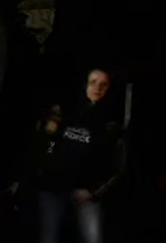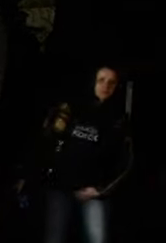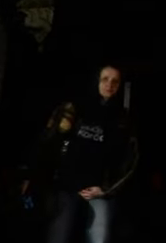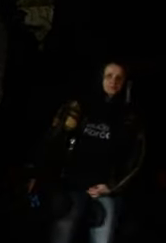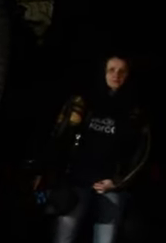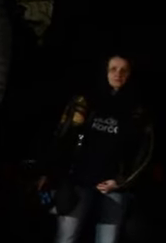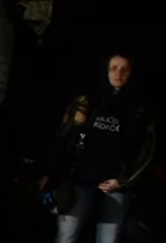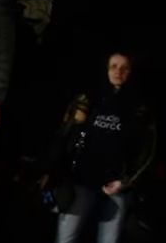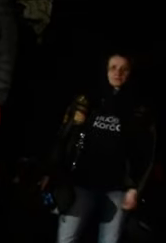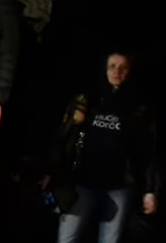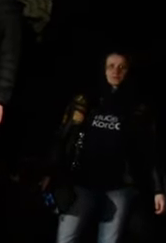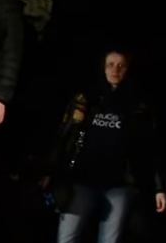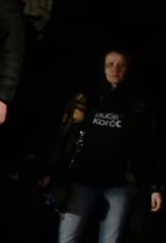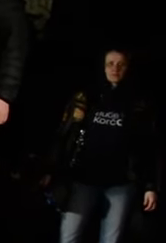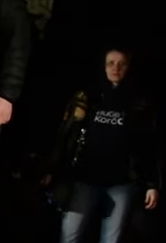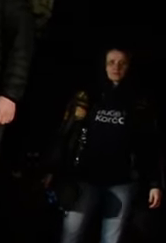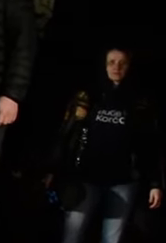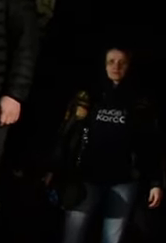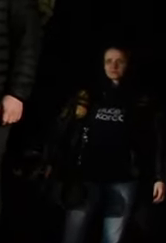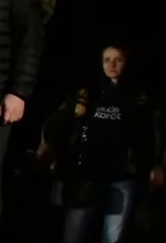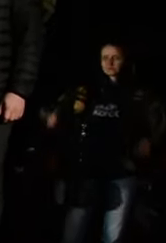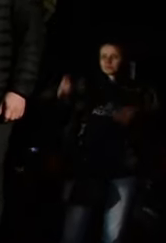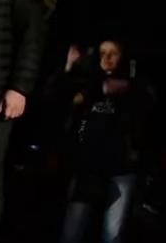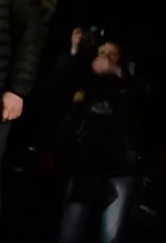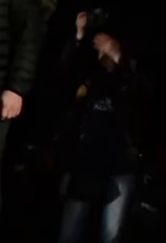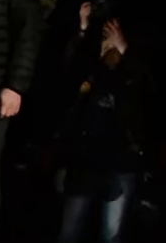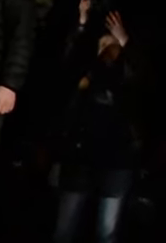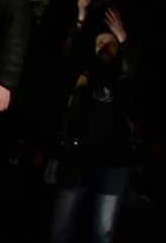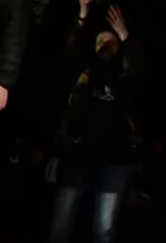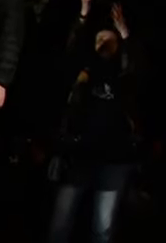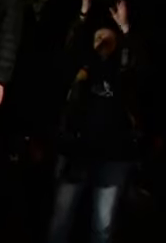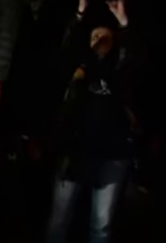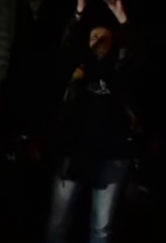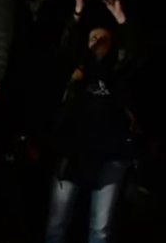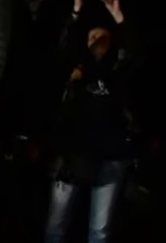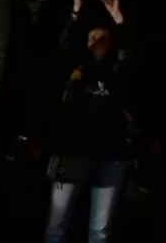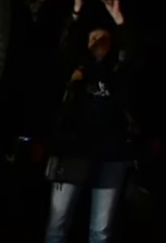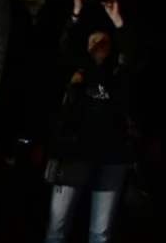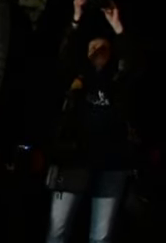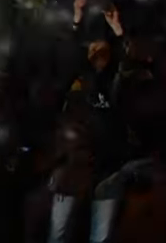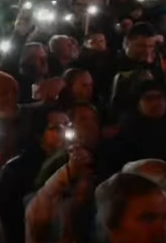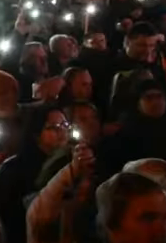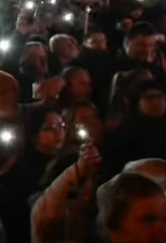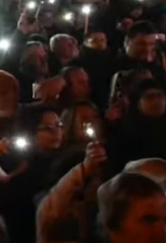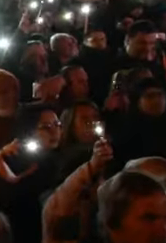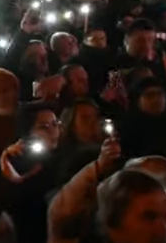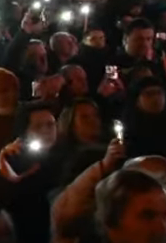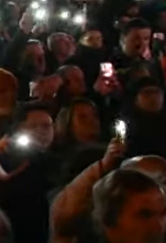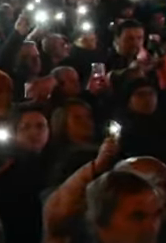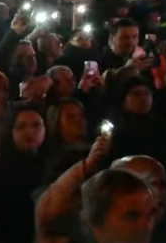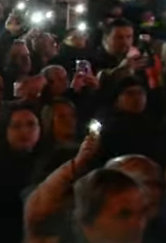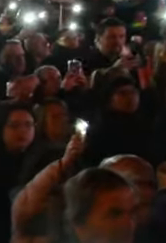sa blízka hromy divo vyjo. To